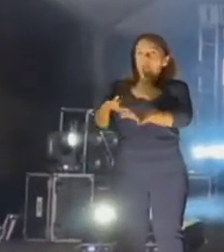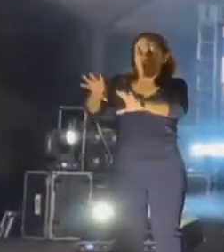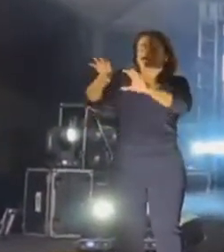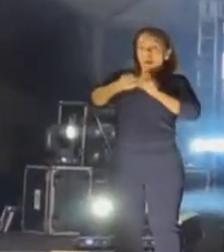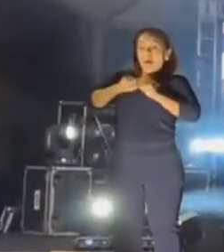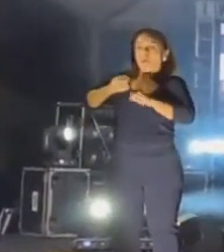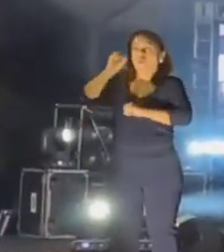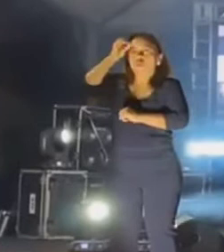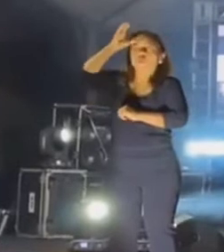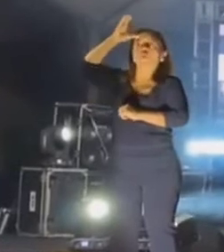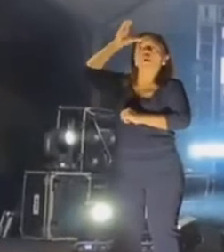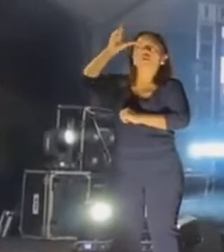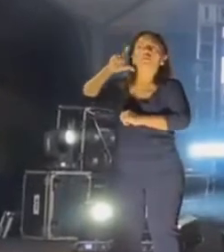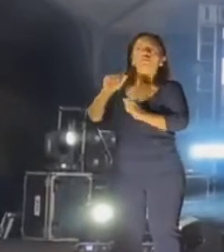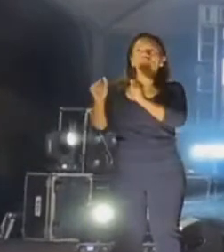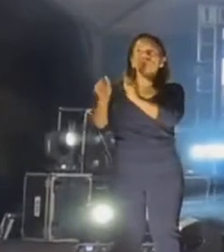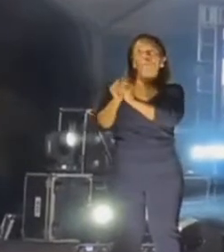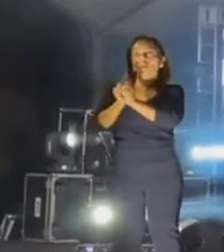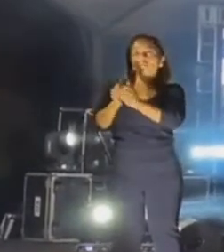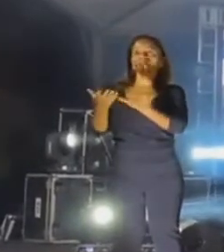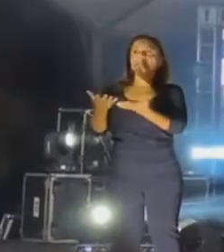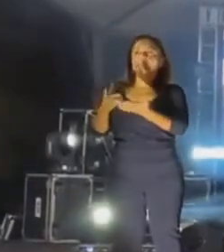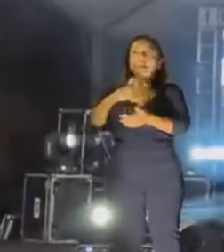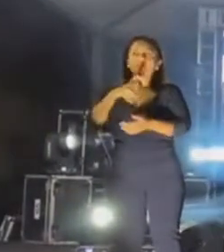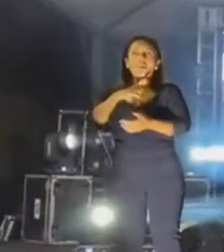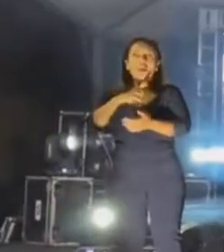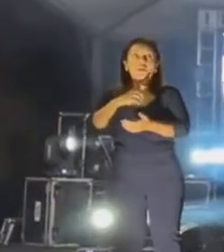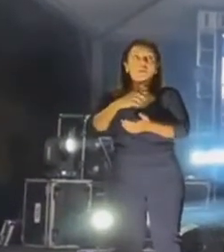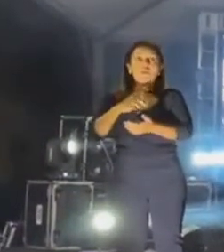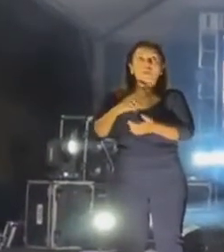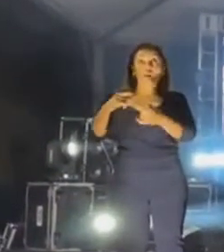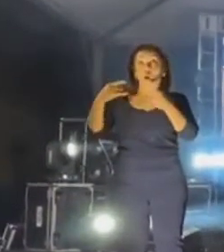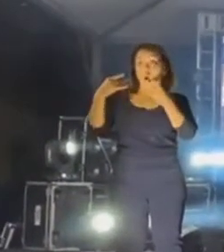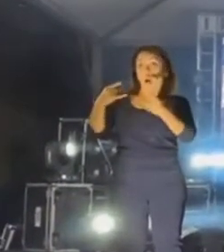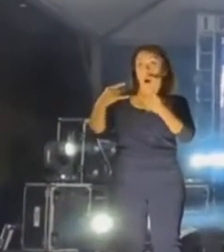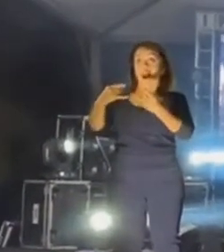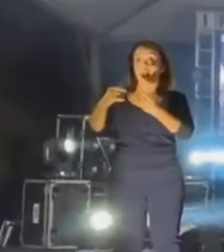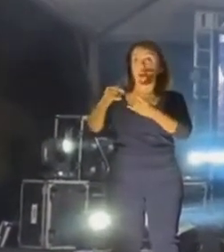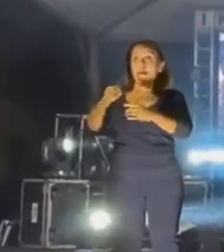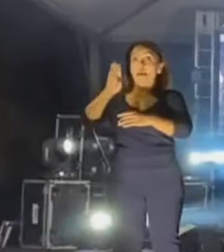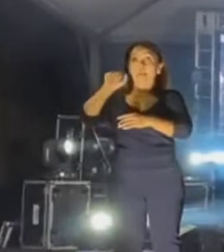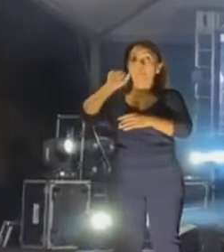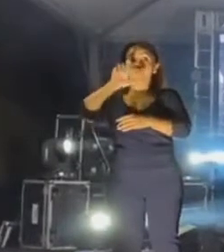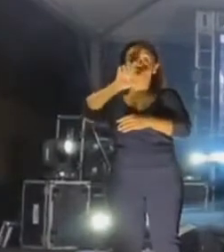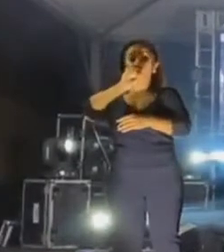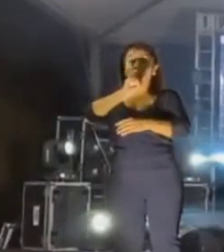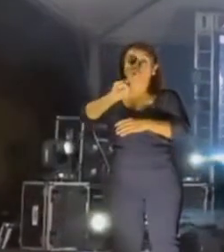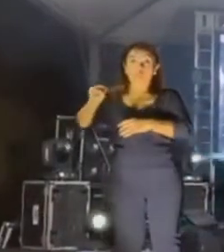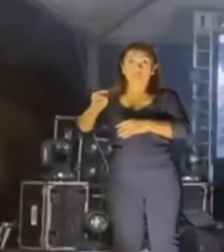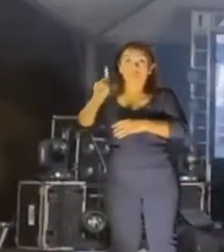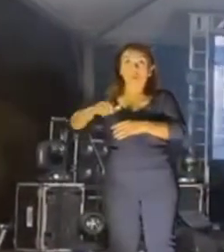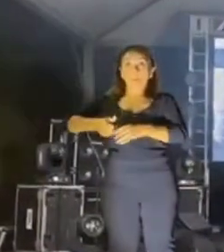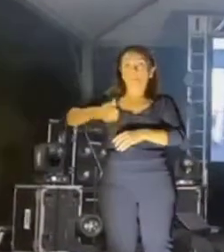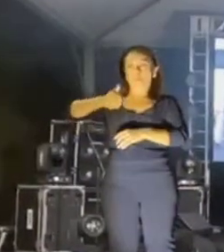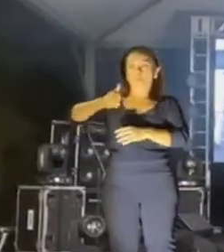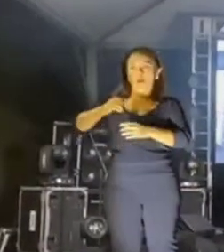com eles e faço parte da Rock the Blues, que é a primeira crew de rocking do Brasil, né?